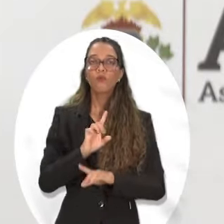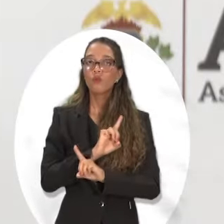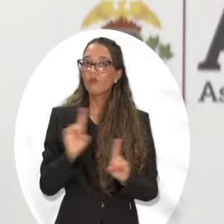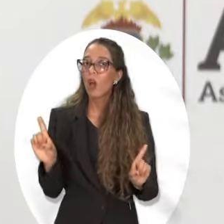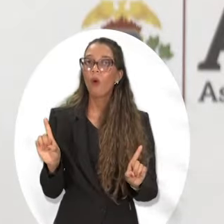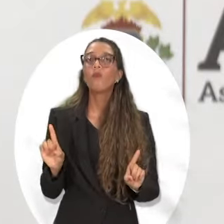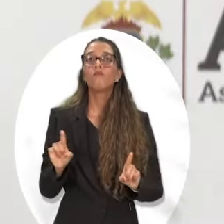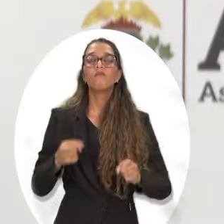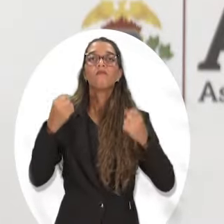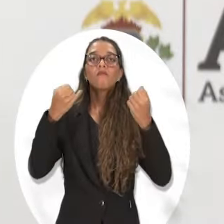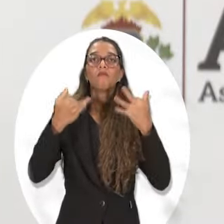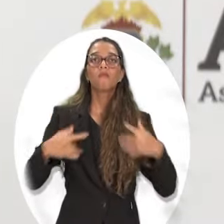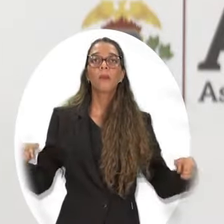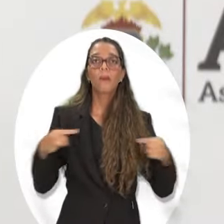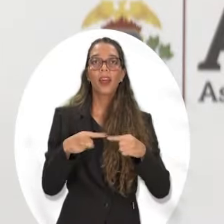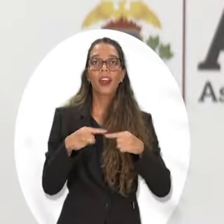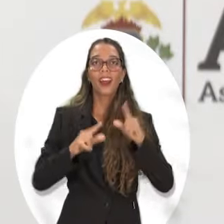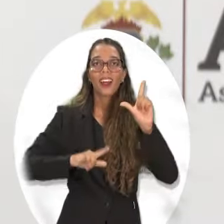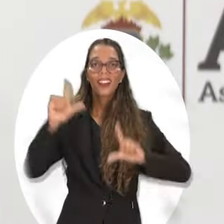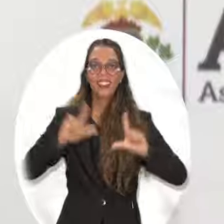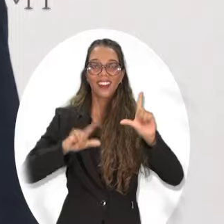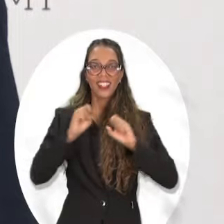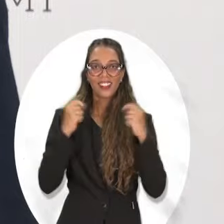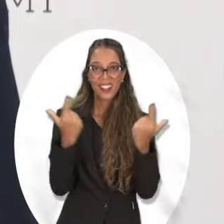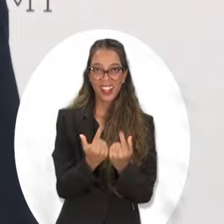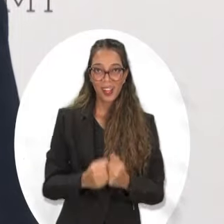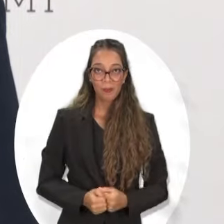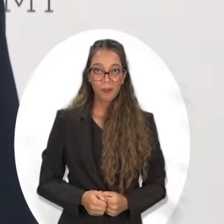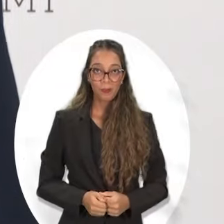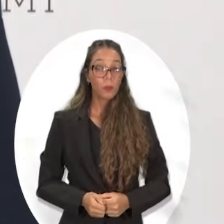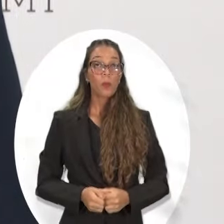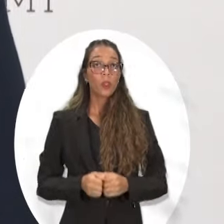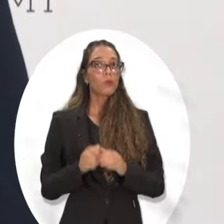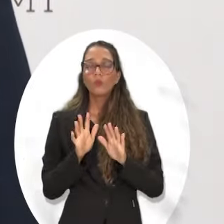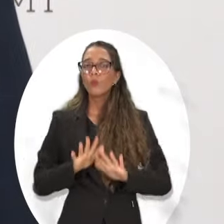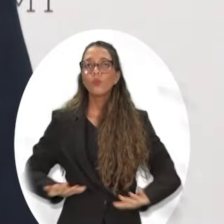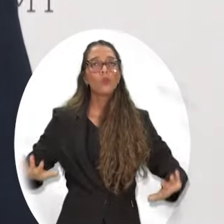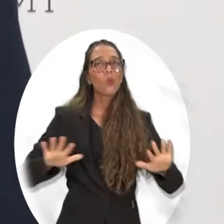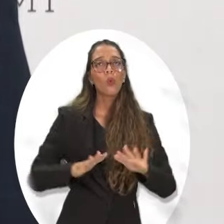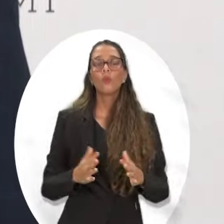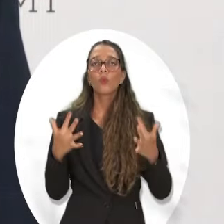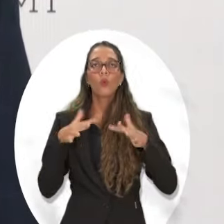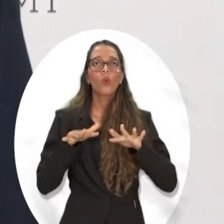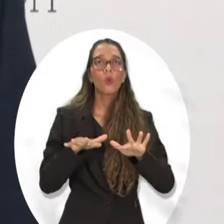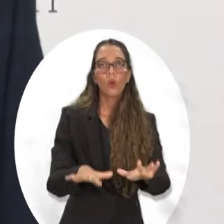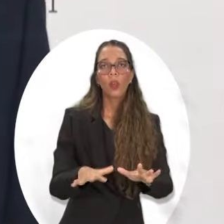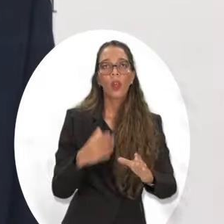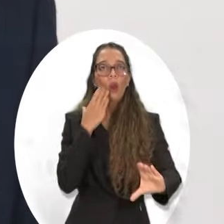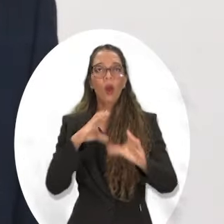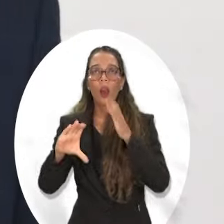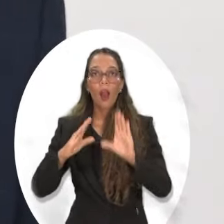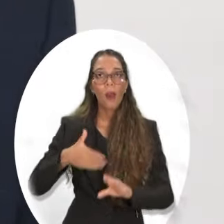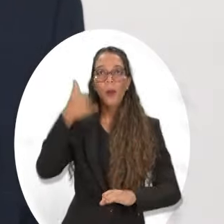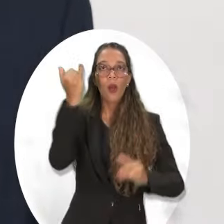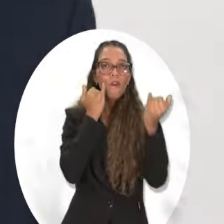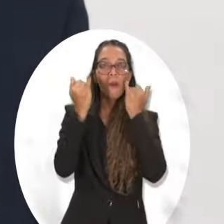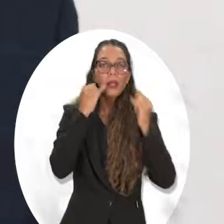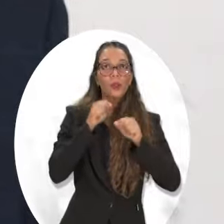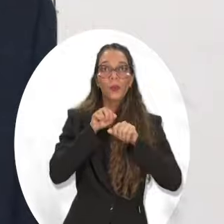efetivamente através da TV Assembleia. Parabéns da TV. Eu acho que tudo que a gente puder fazer para incluir, para comunicar melhor, para